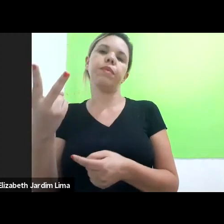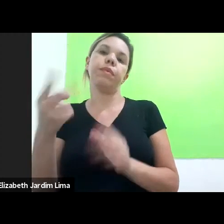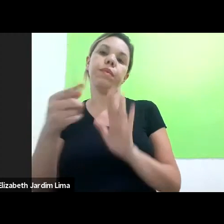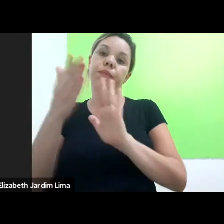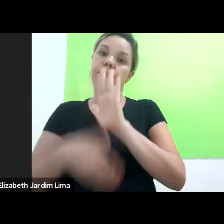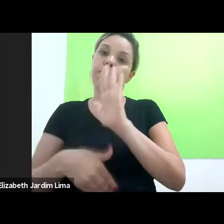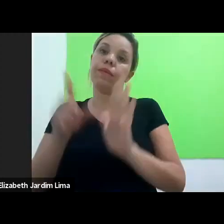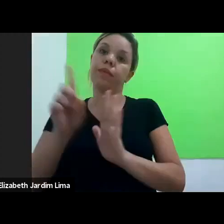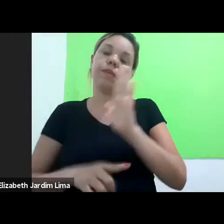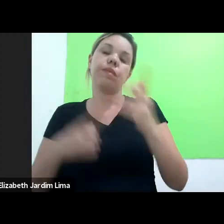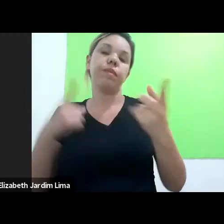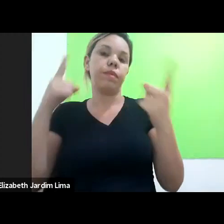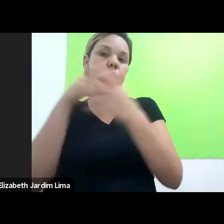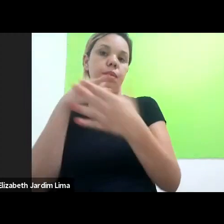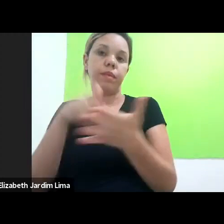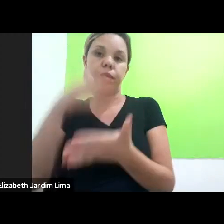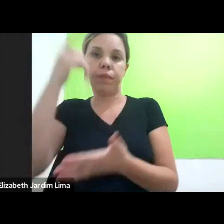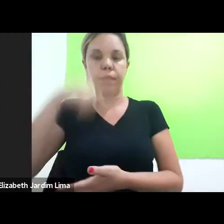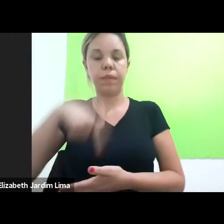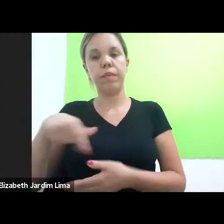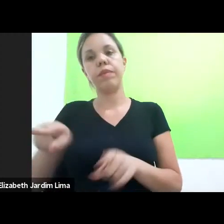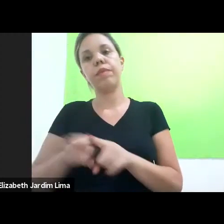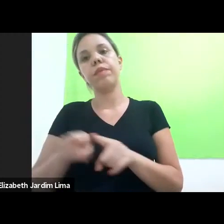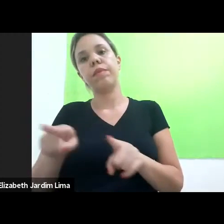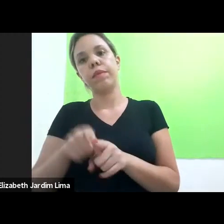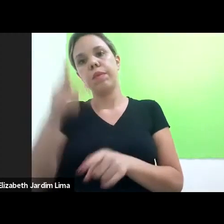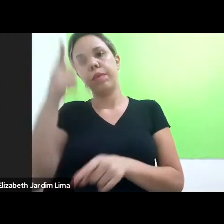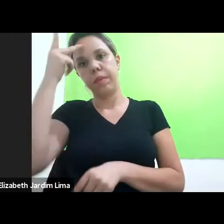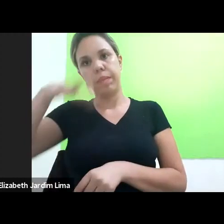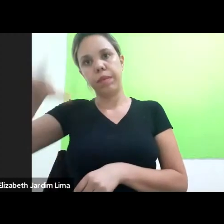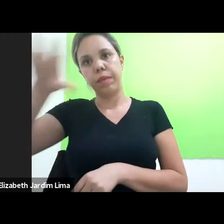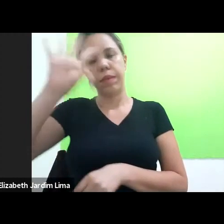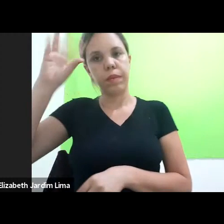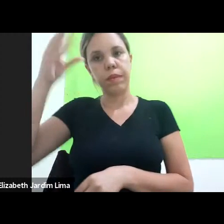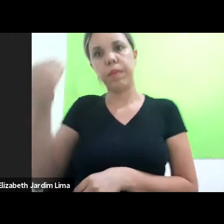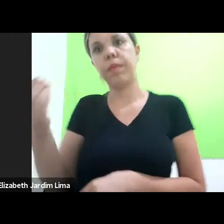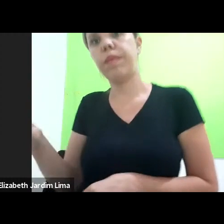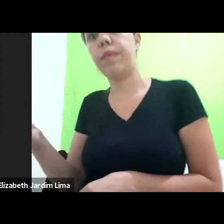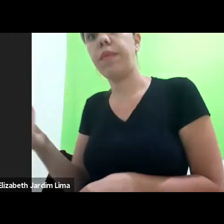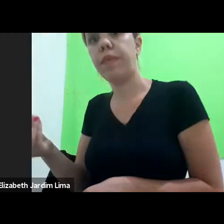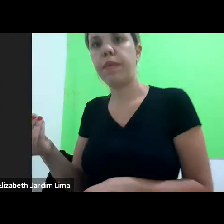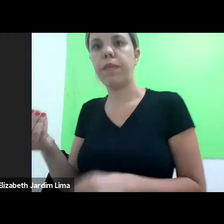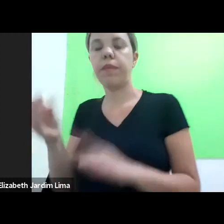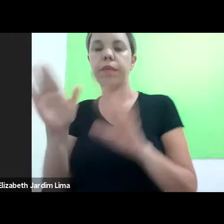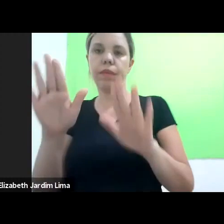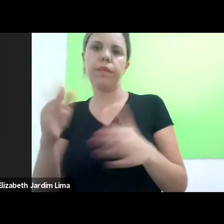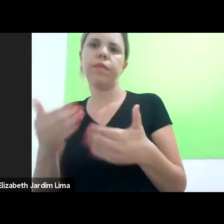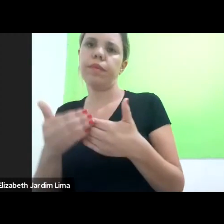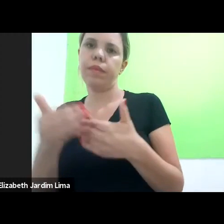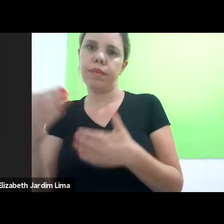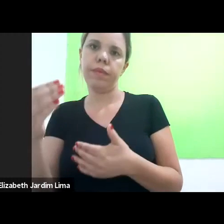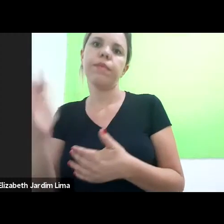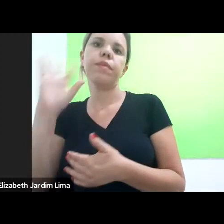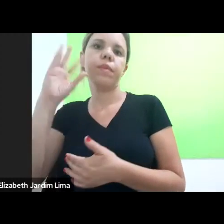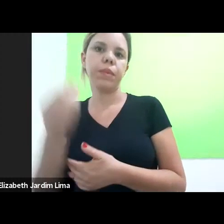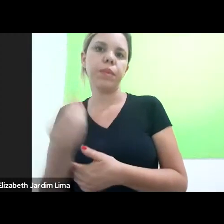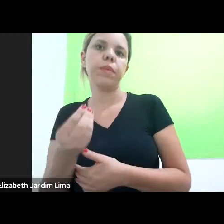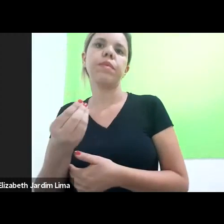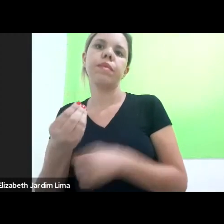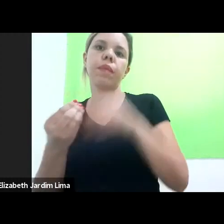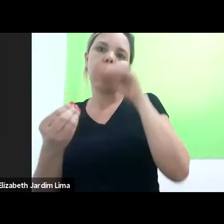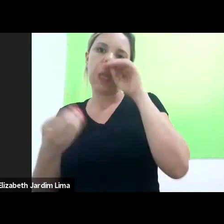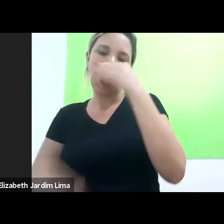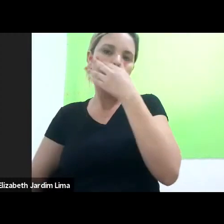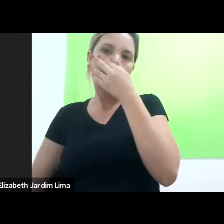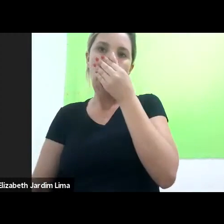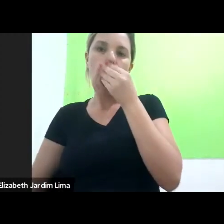uma dificuldade tanto para mim e quanto para ele entender isso. Mas foi a partir desse entendimento, né, desses entendimentos